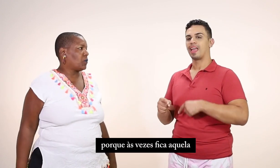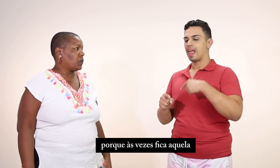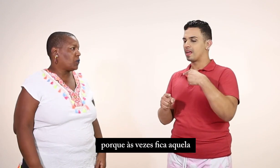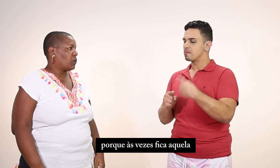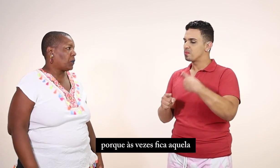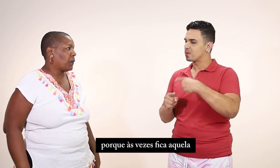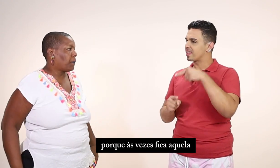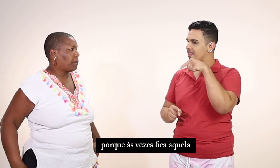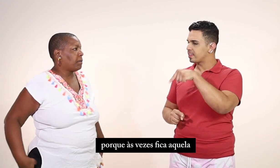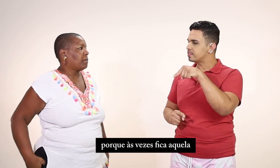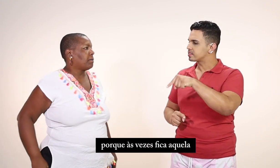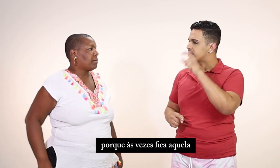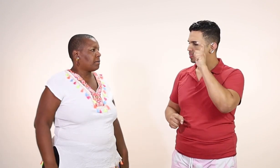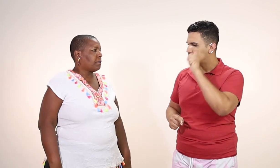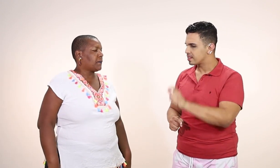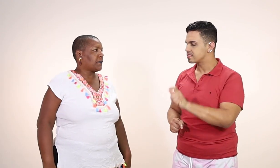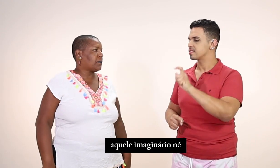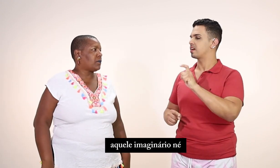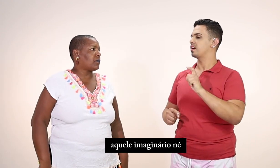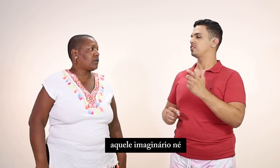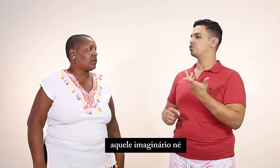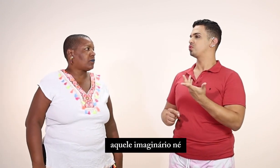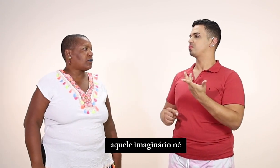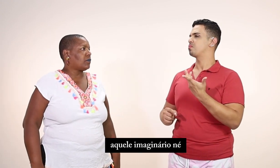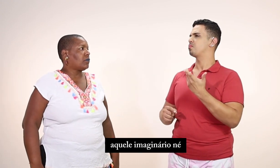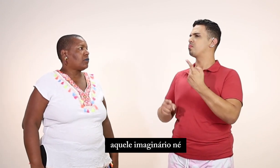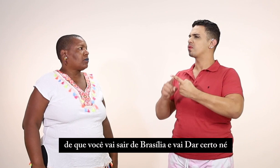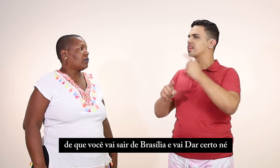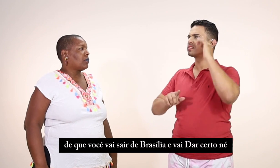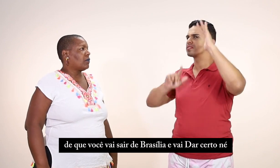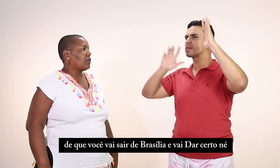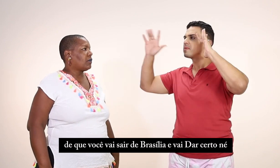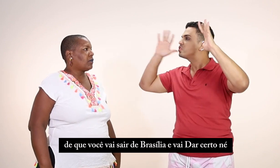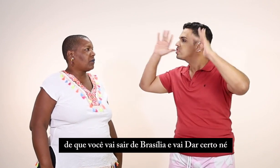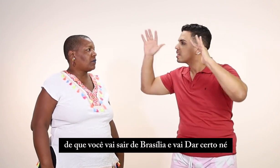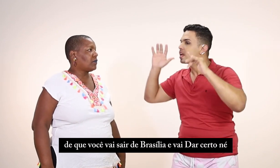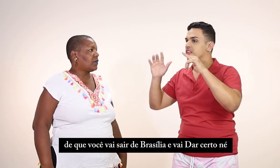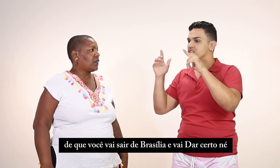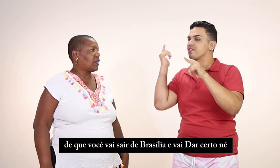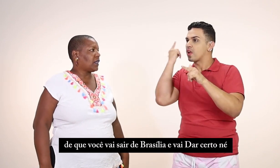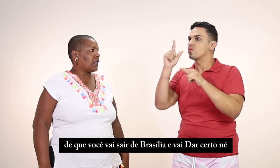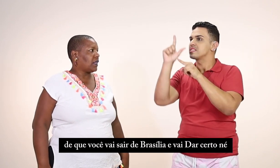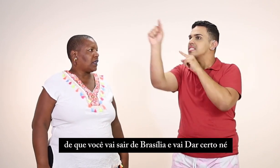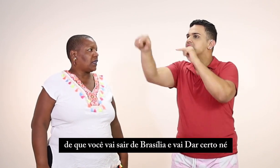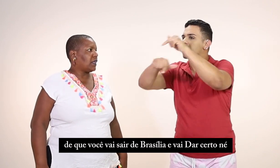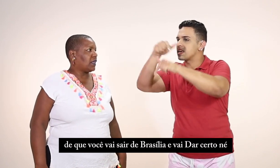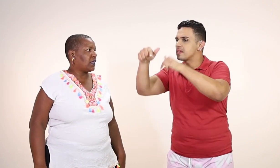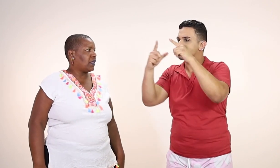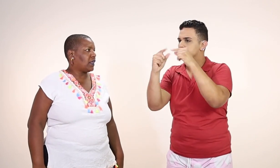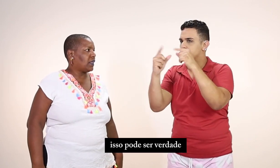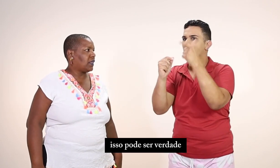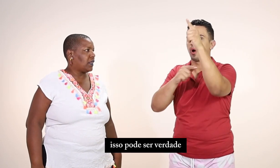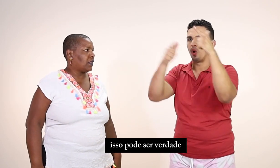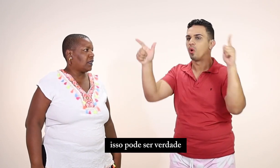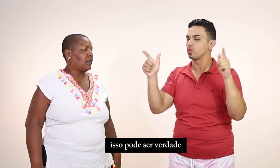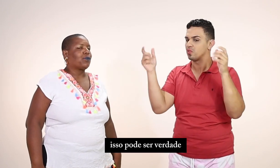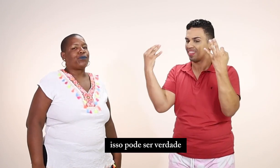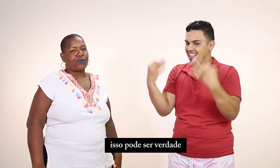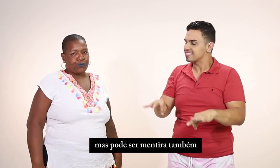às vezes fica aquele imaginário, né, de que você vai sair de Brasília e vai dar certo, né? Isso pode ser verdade, mas pode